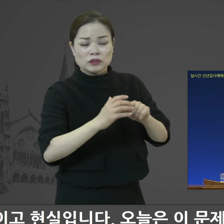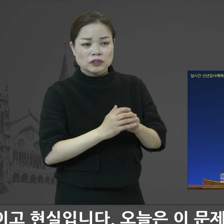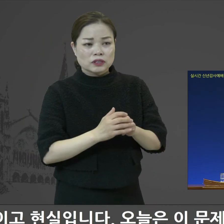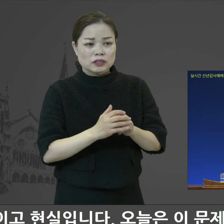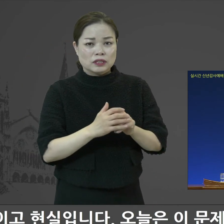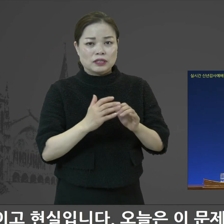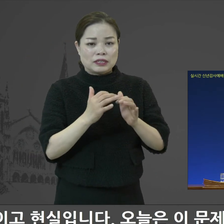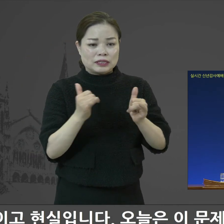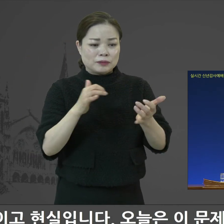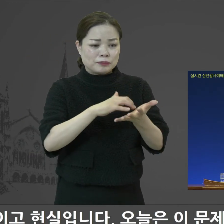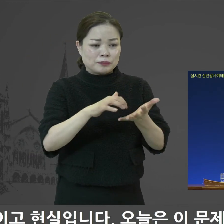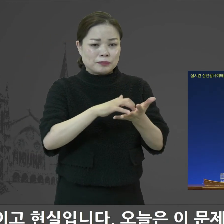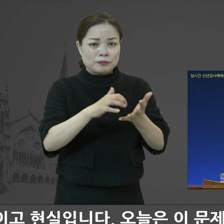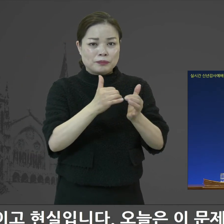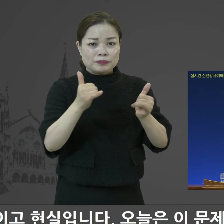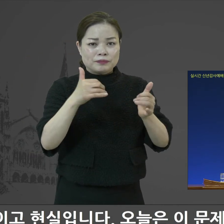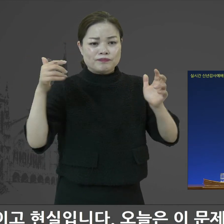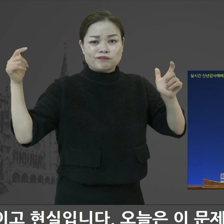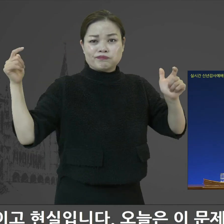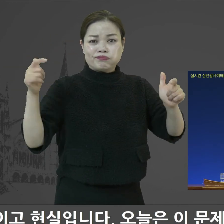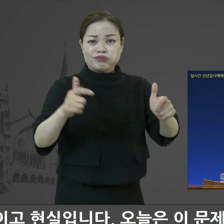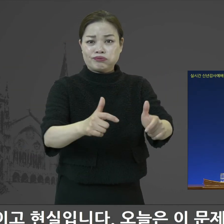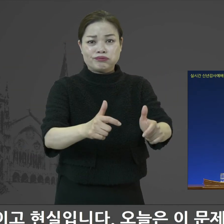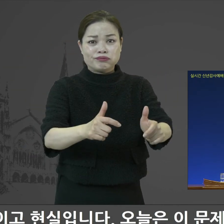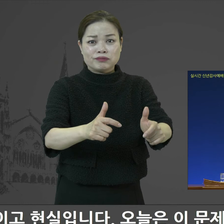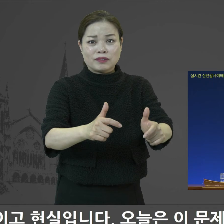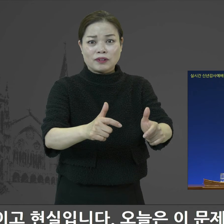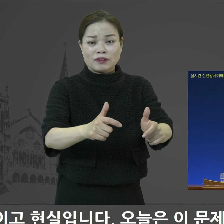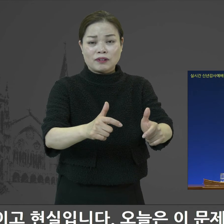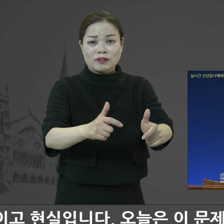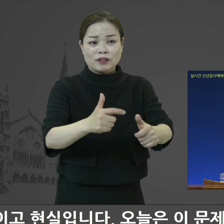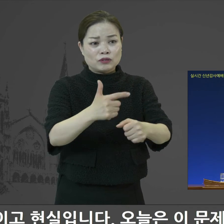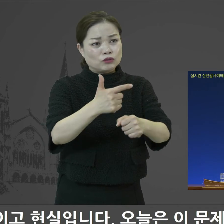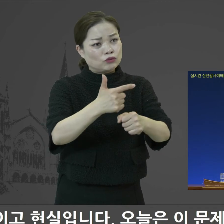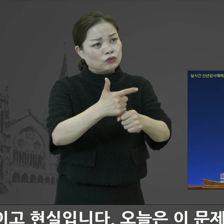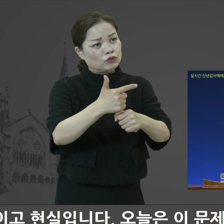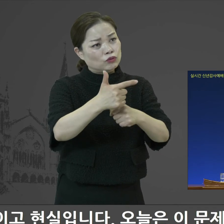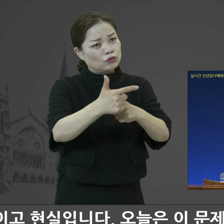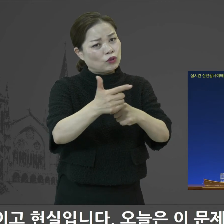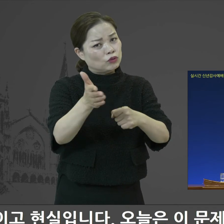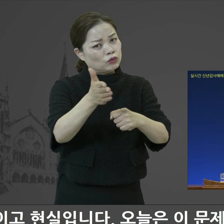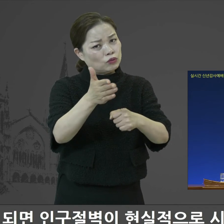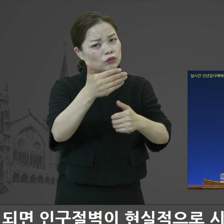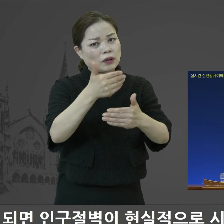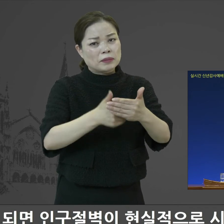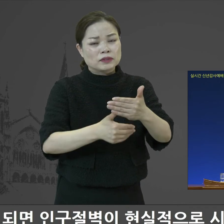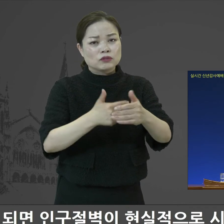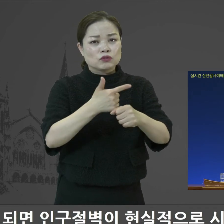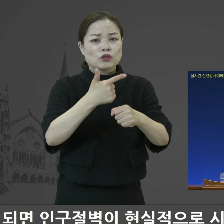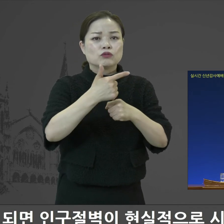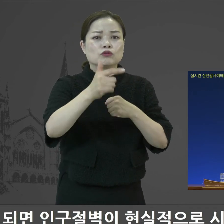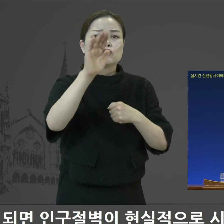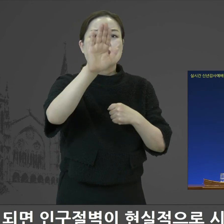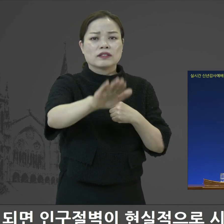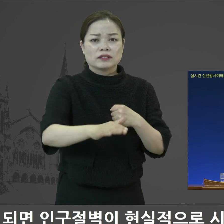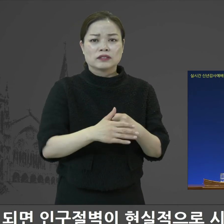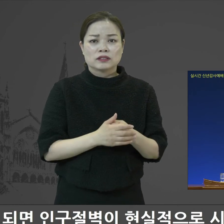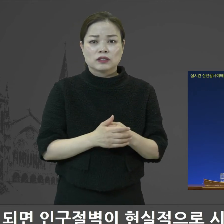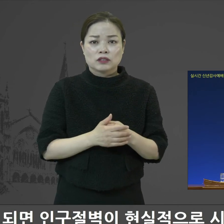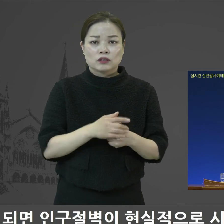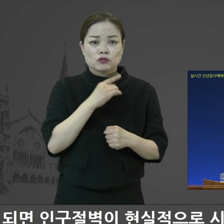인구 절벽 그때부터는 현실적으로 시작된다. 몇 년 안 남았죠. 6년 남았네요. 6년 뒤에는 아마